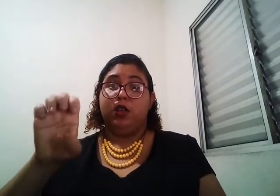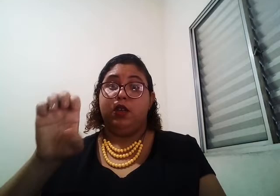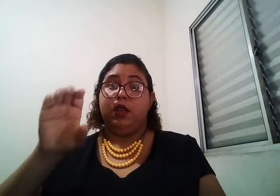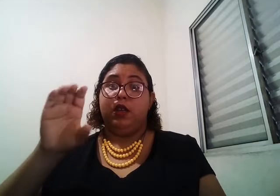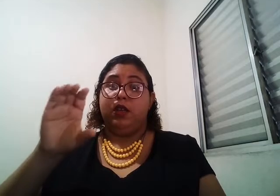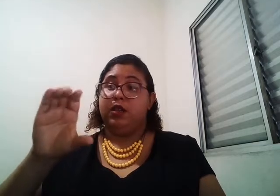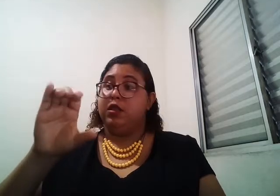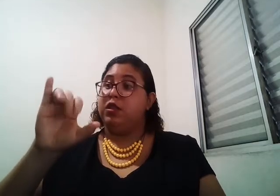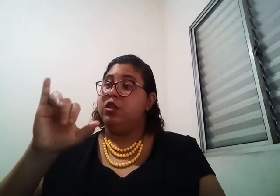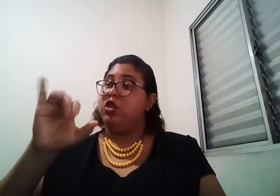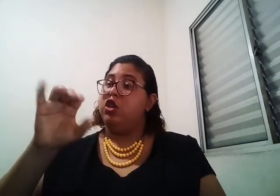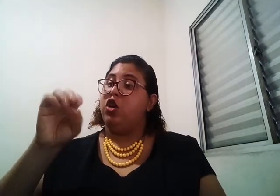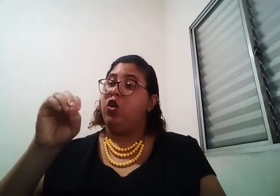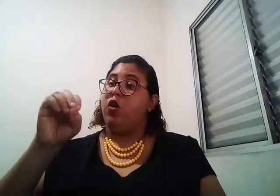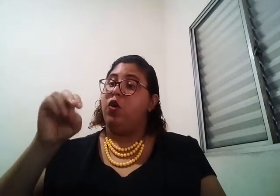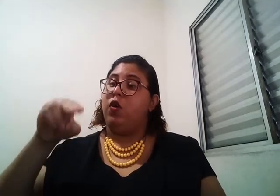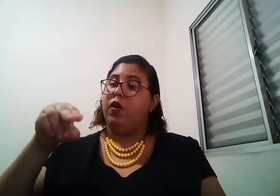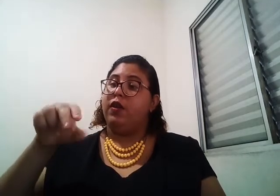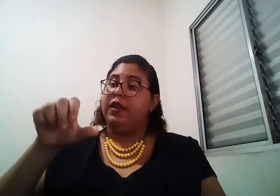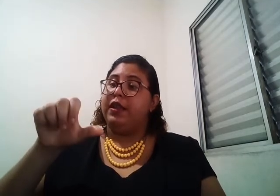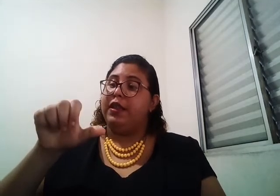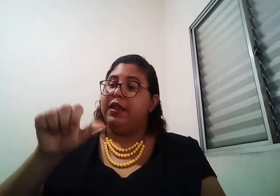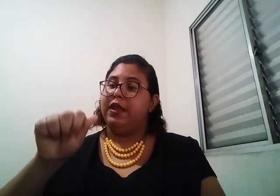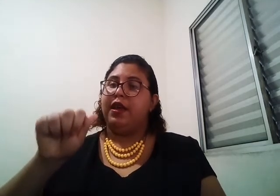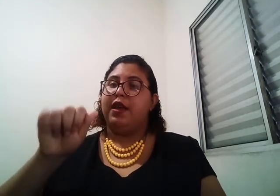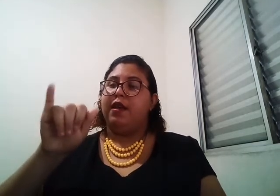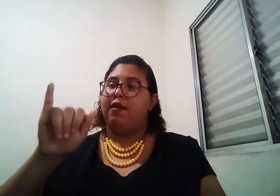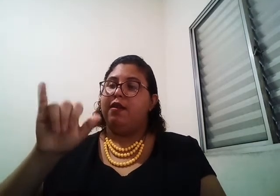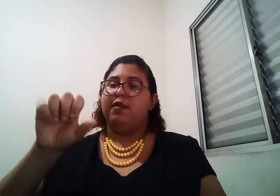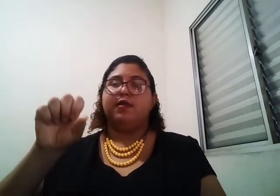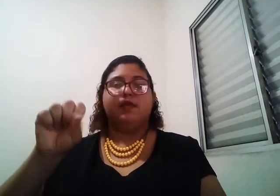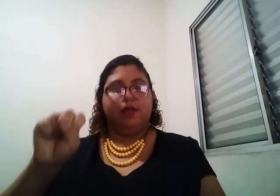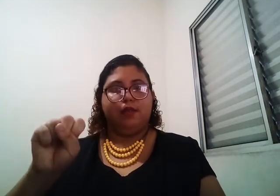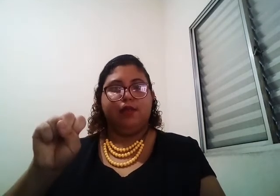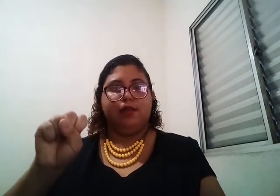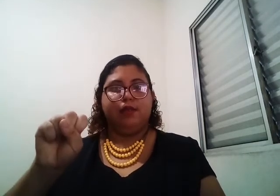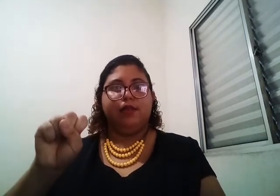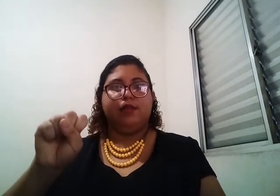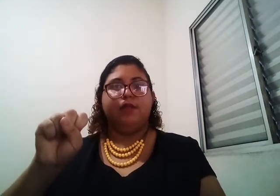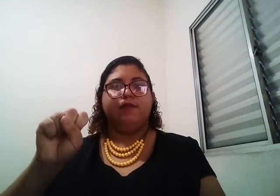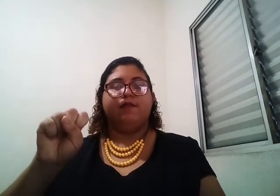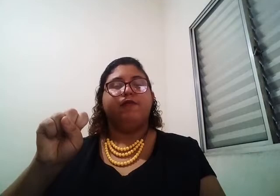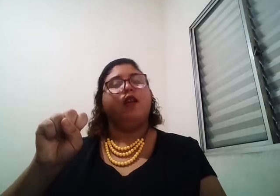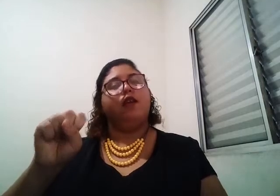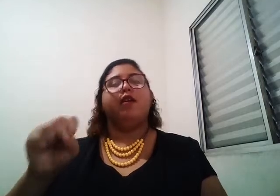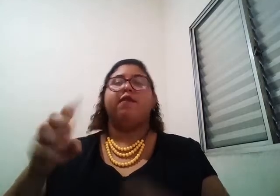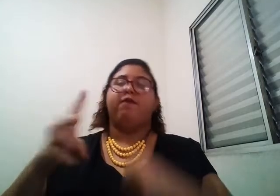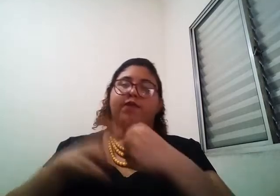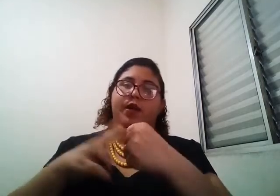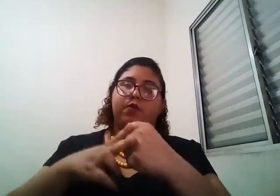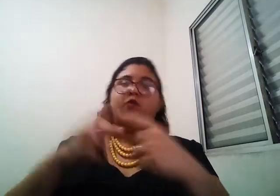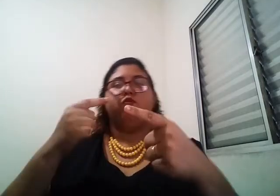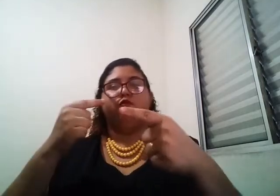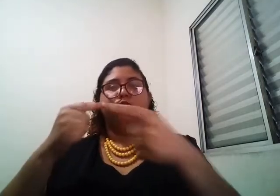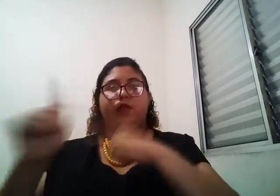Agora, o que seriam os verbos sem concordância, né? Qual é a característica que ele